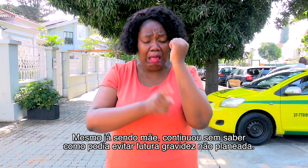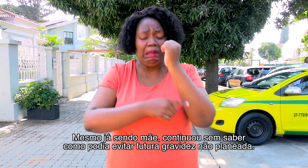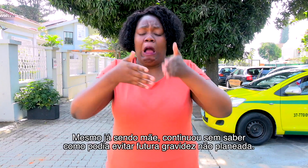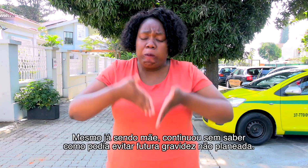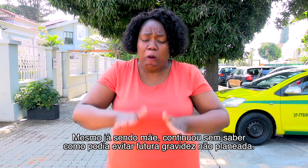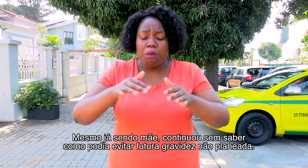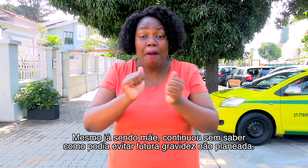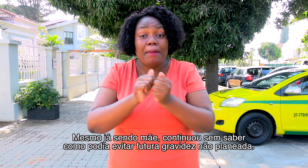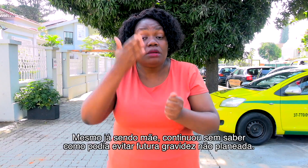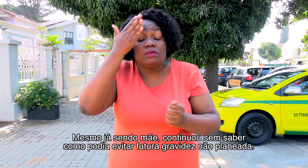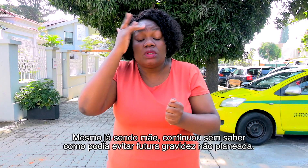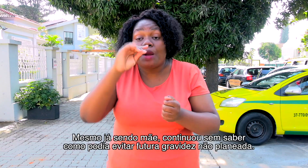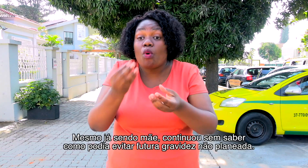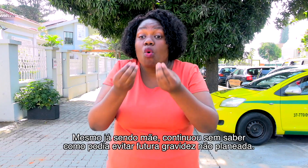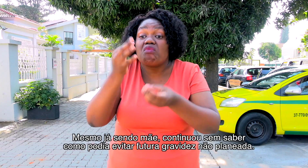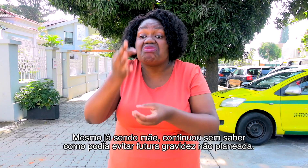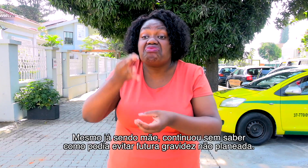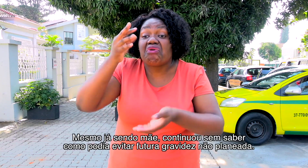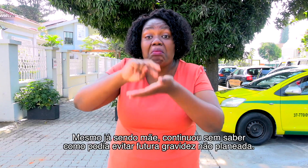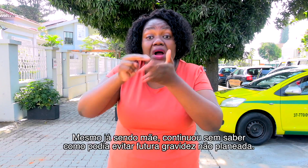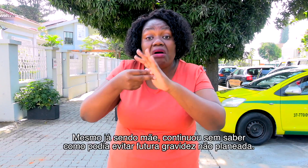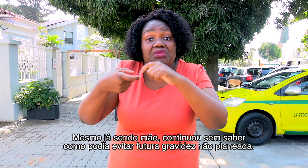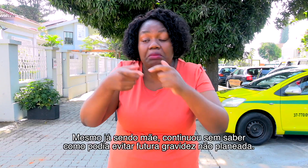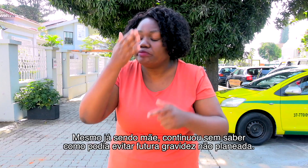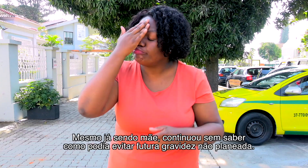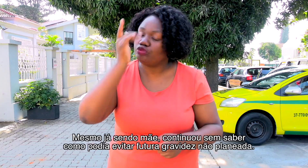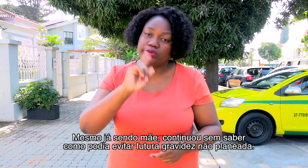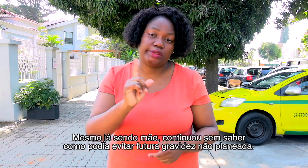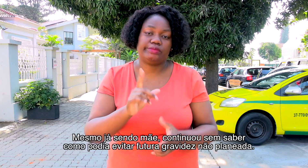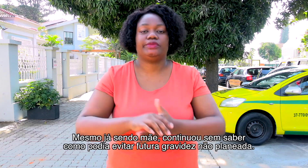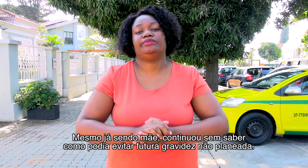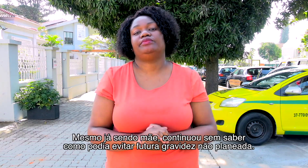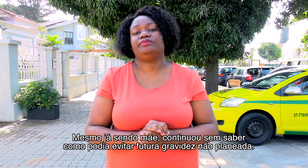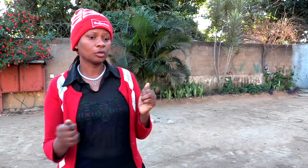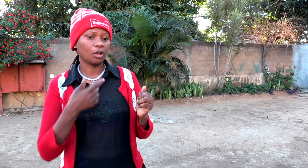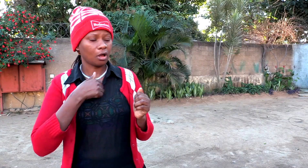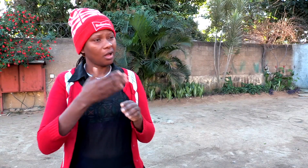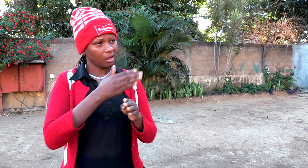sendo mãe, continuou sem saber como poder evitar futuras gravidezes não planeadas.